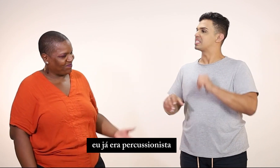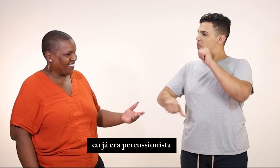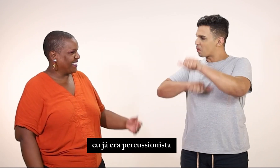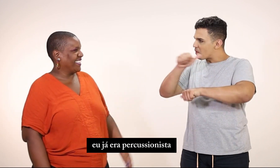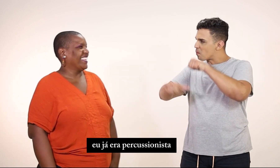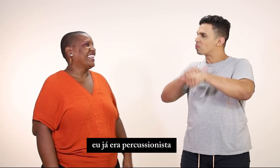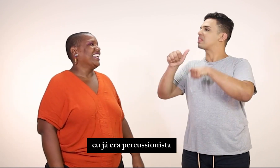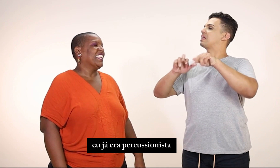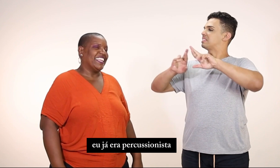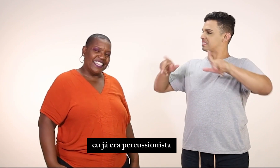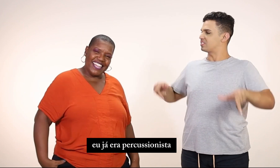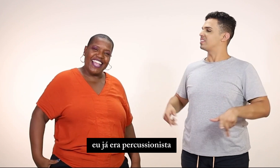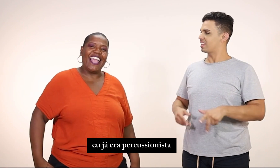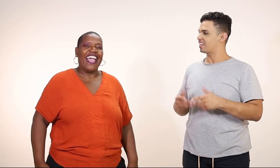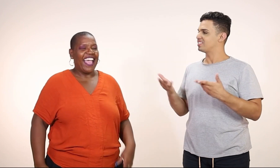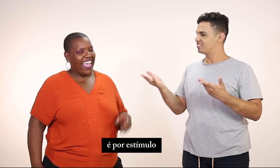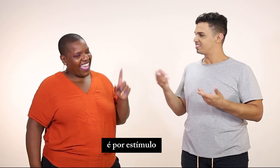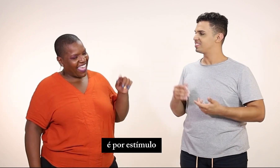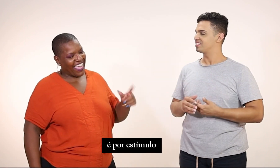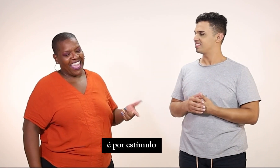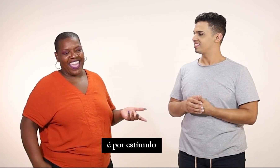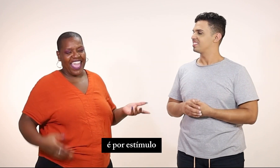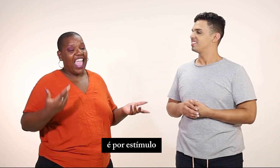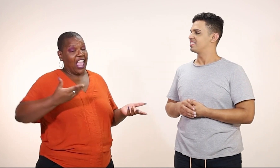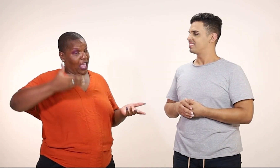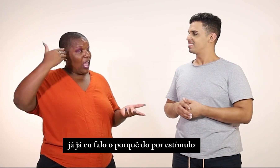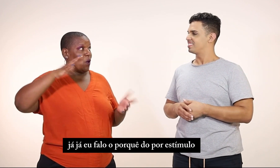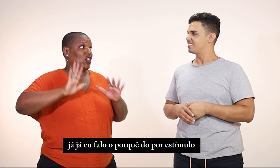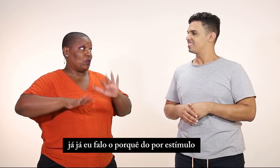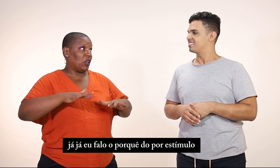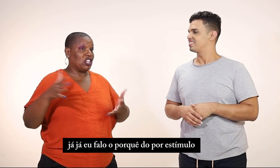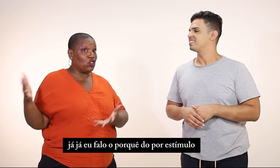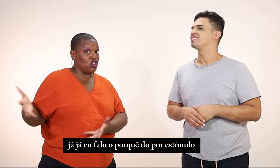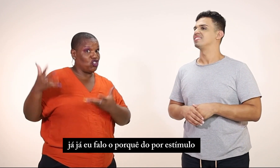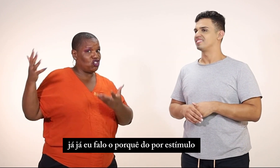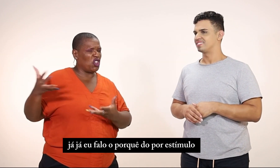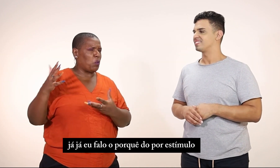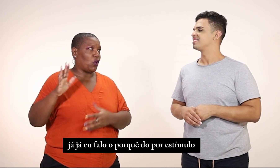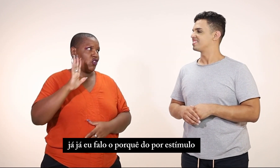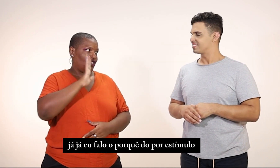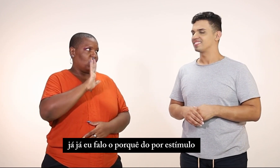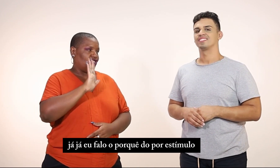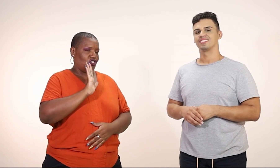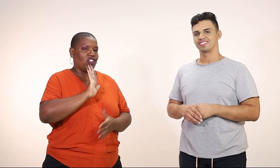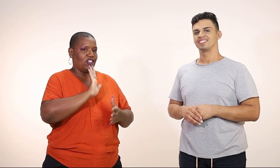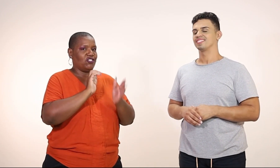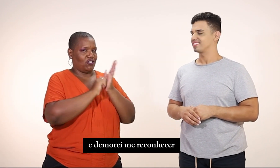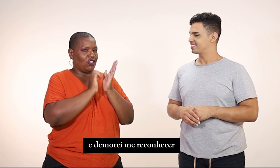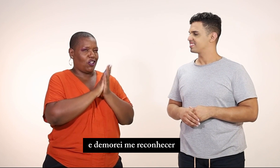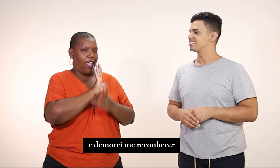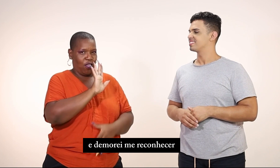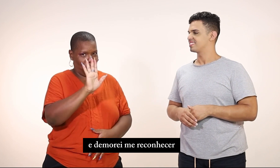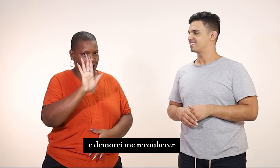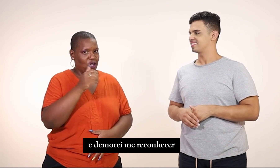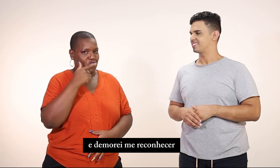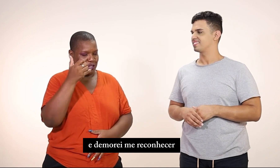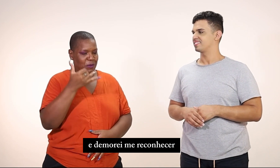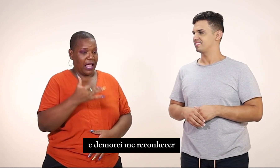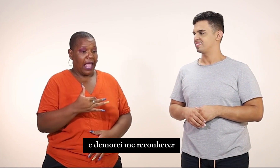Eu já era percussionista por estímulo, já eu falo o porquê do por estímulo, e demorei a me reconhecer. Eu